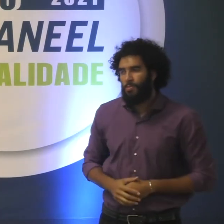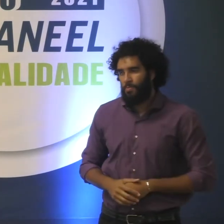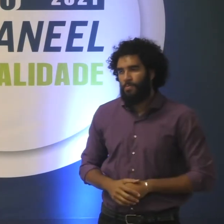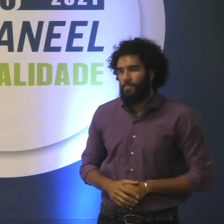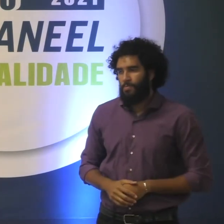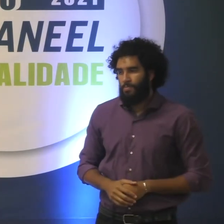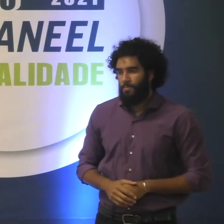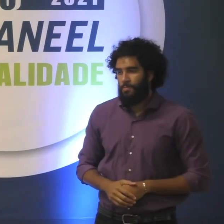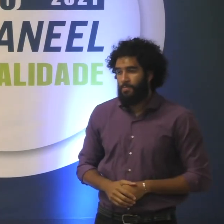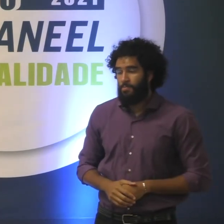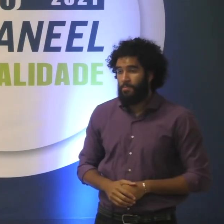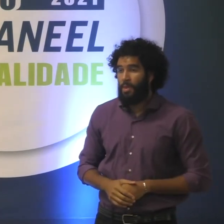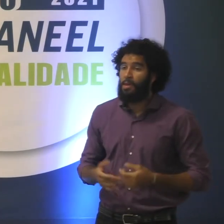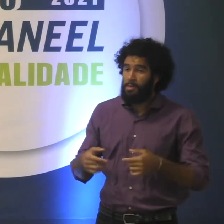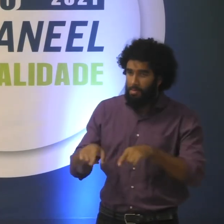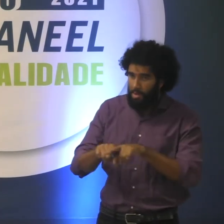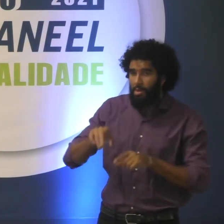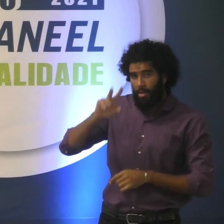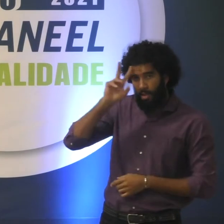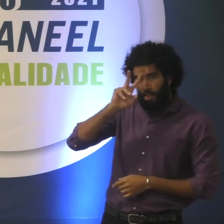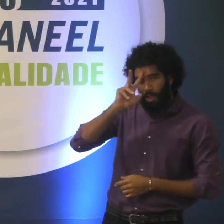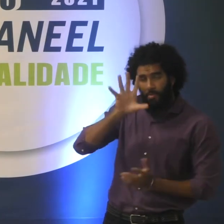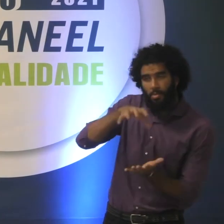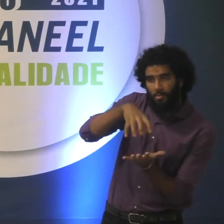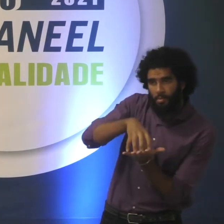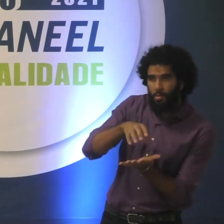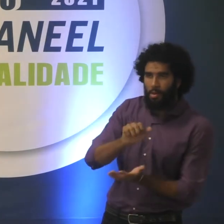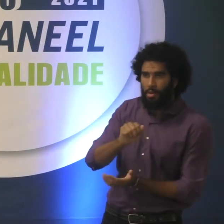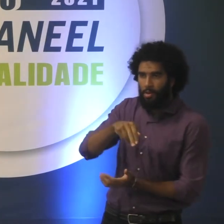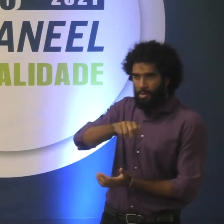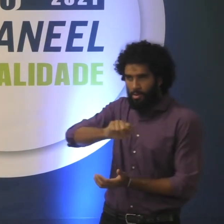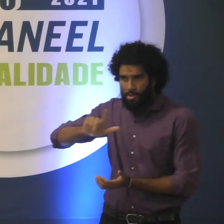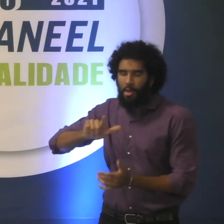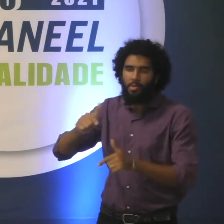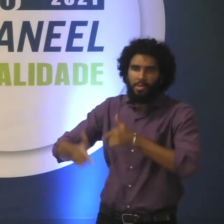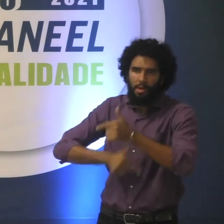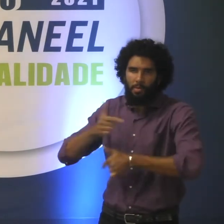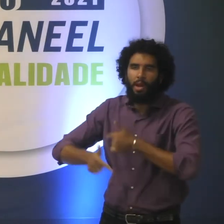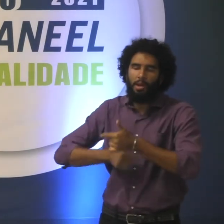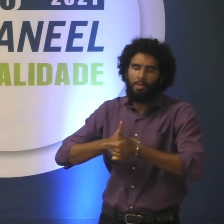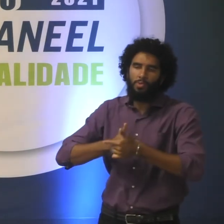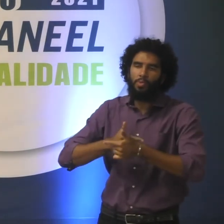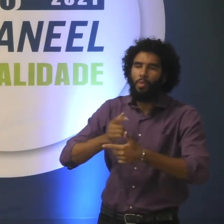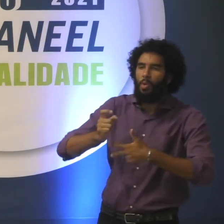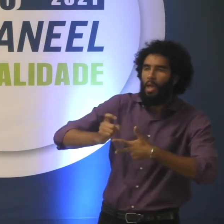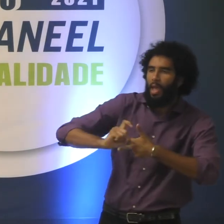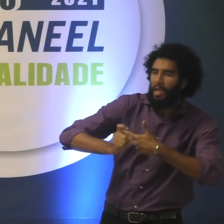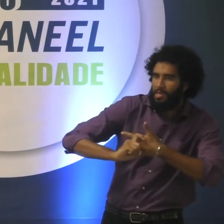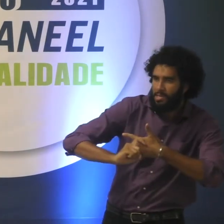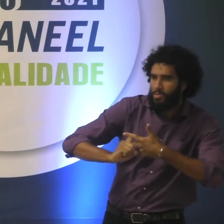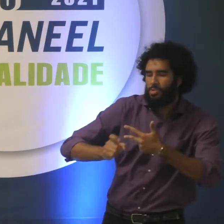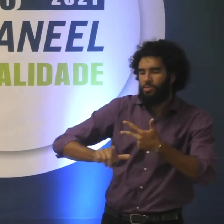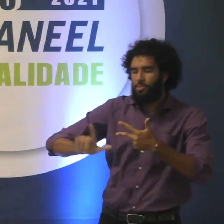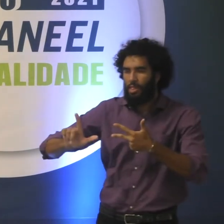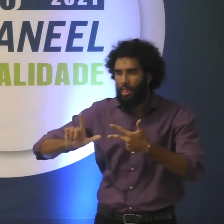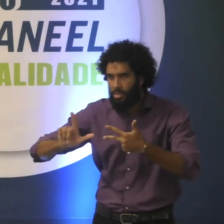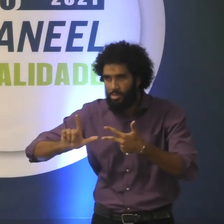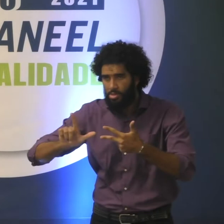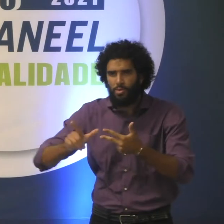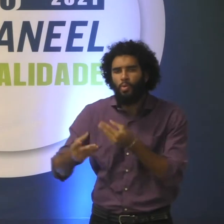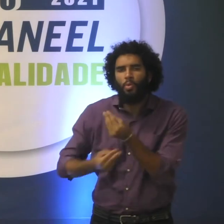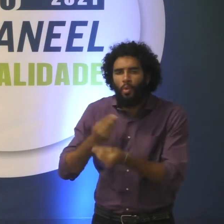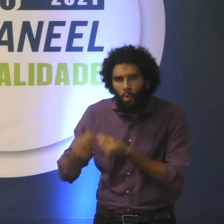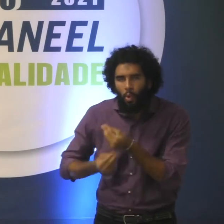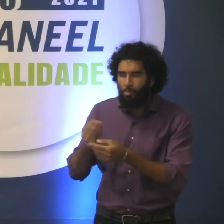Também destaco que a ANEEL tem atuado em parceria com os poderes executivo e legislativo, né, em benefício